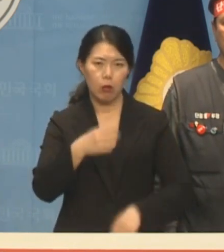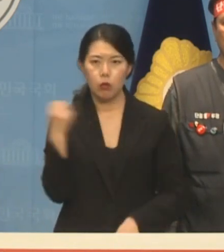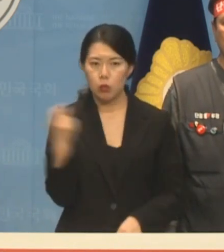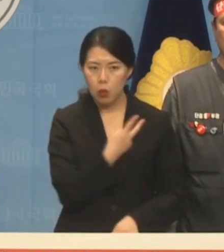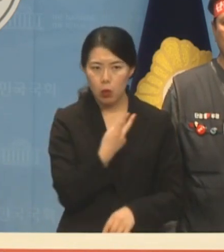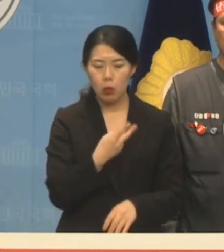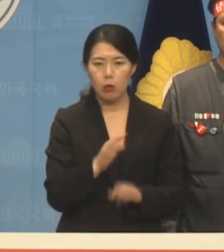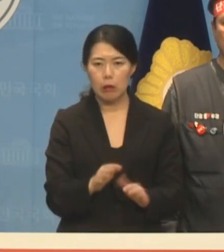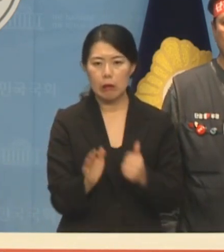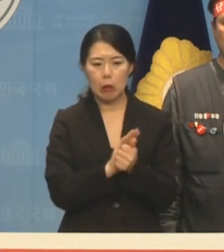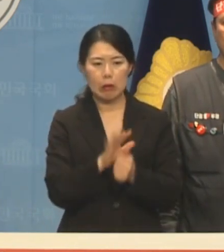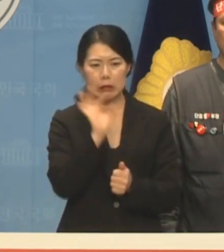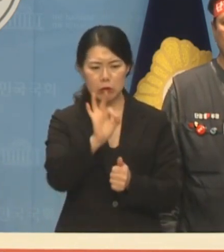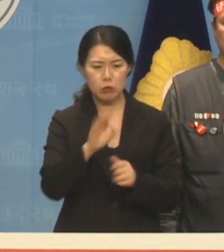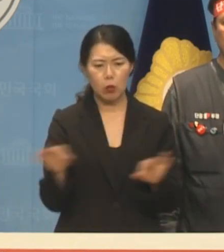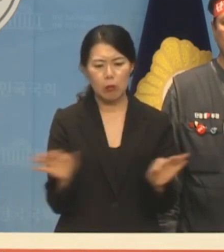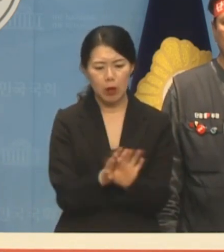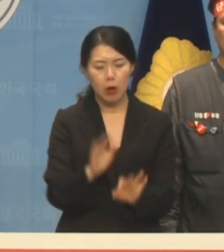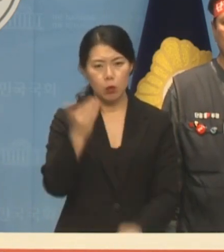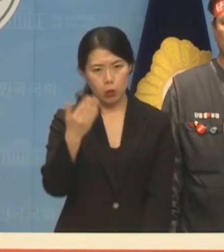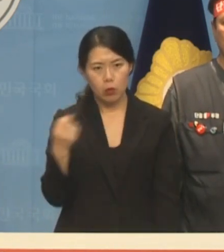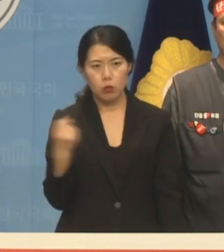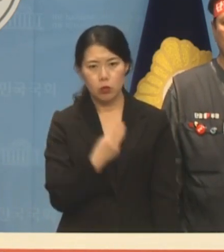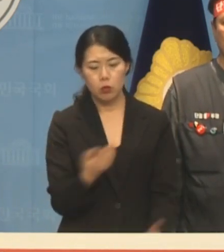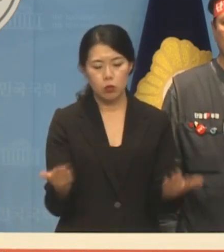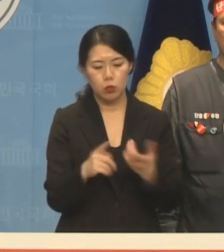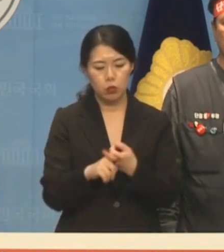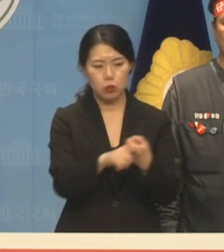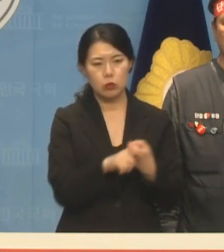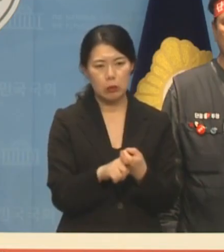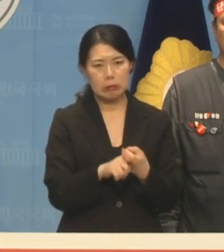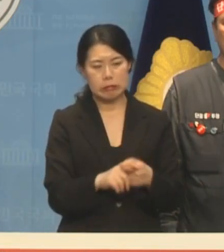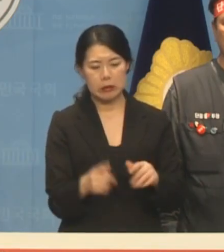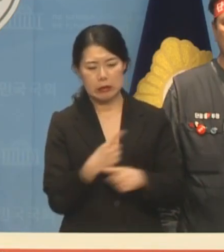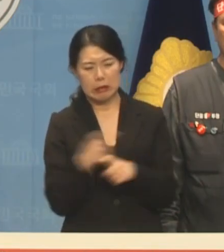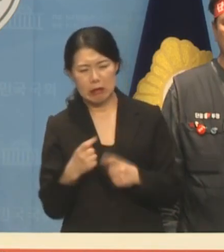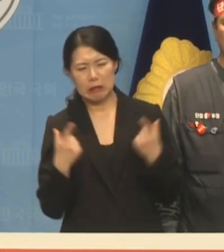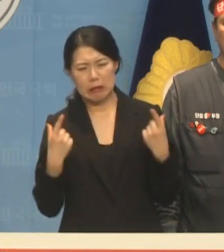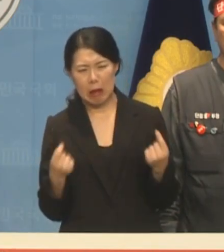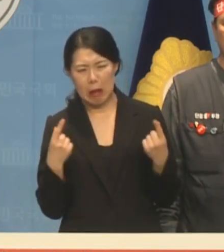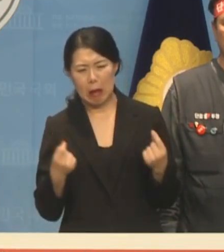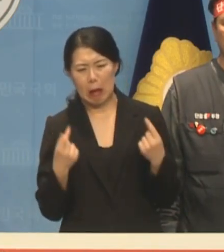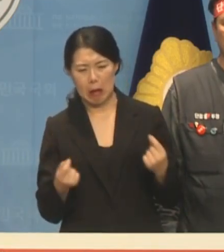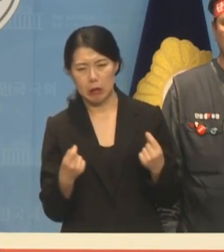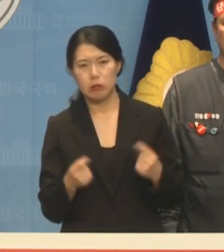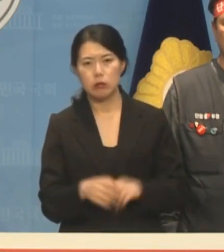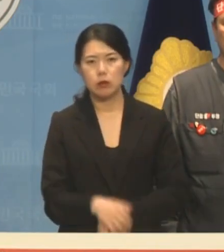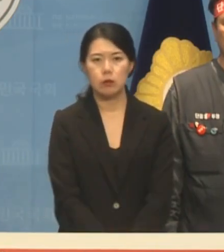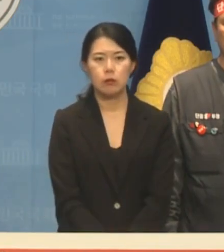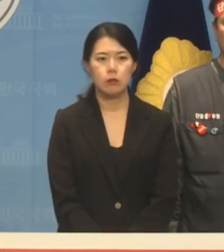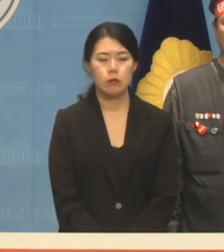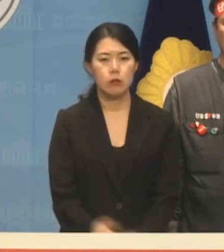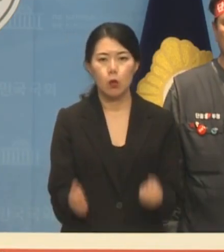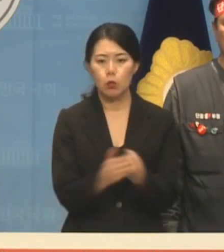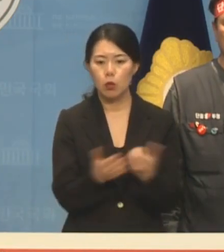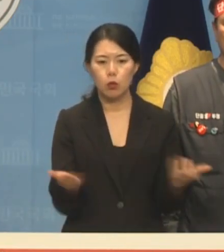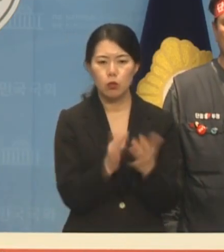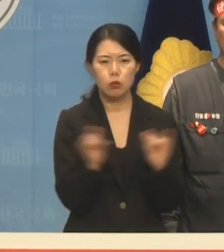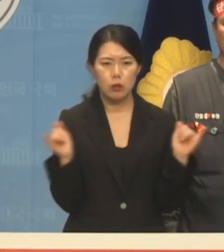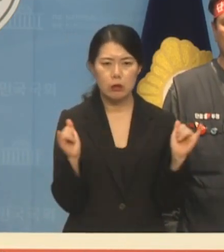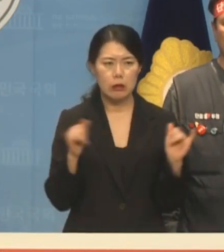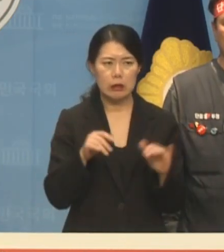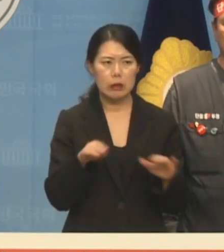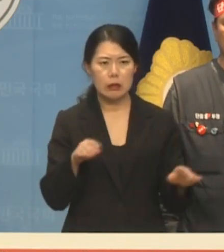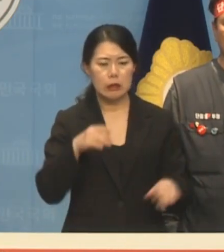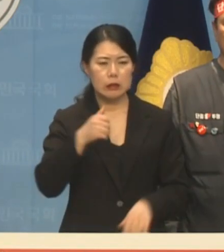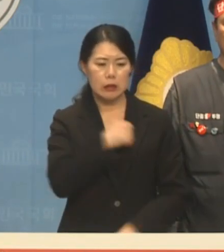지급하던 격려금도 없애는 등 노동조합을 적대적으로 대해왔습니다. 결국 노동자들은 참을 수 없어서